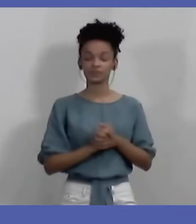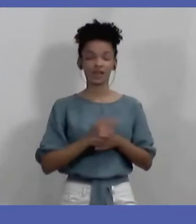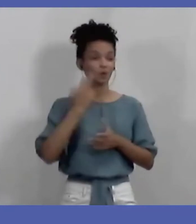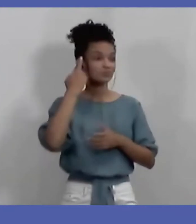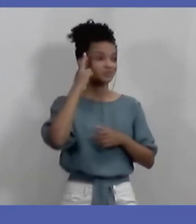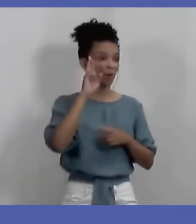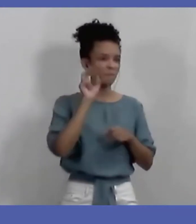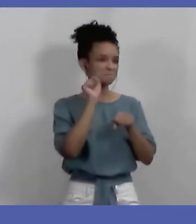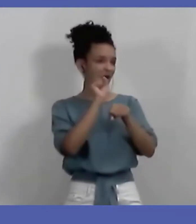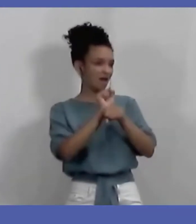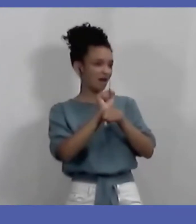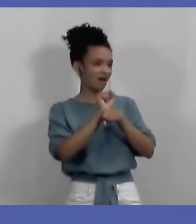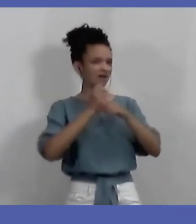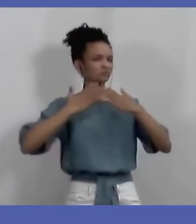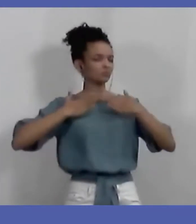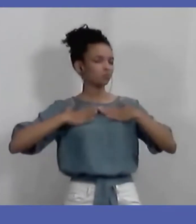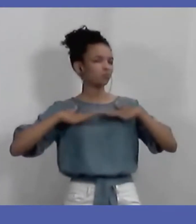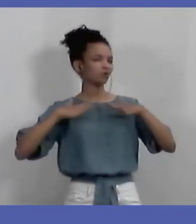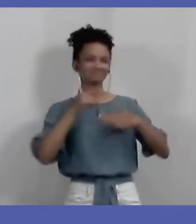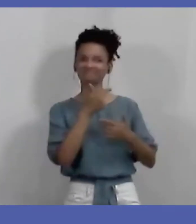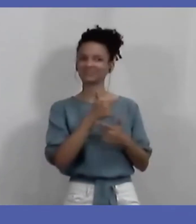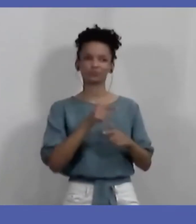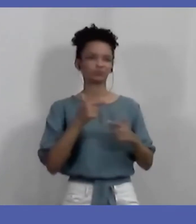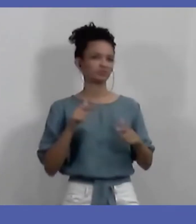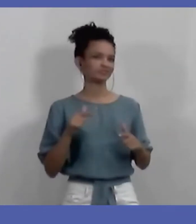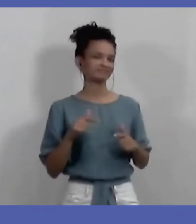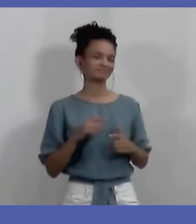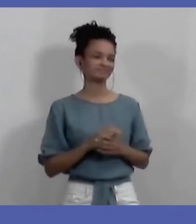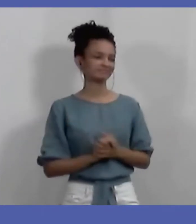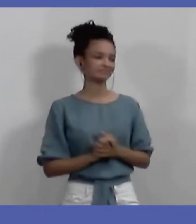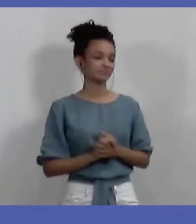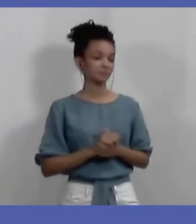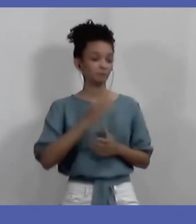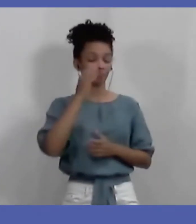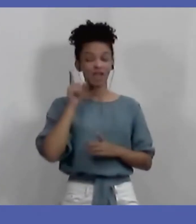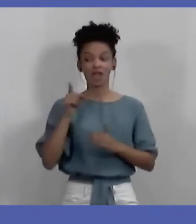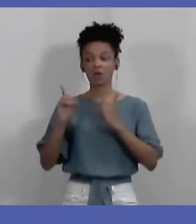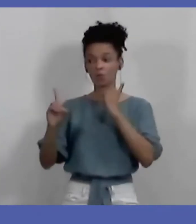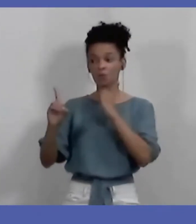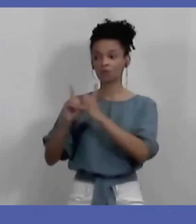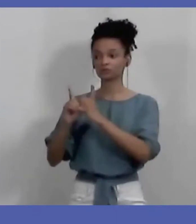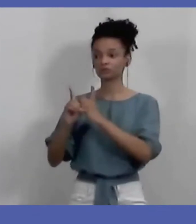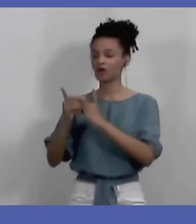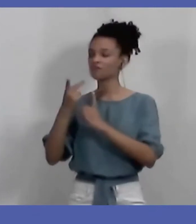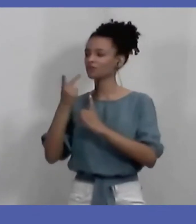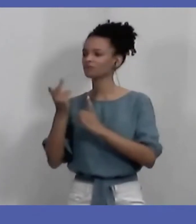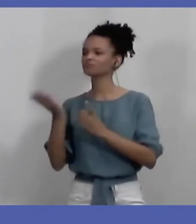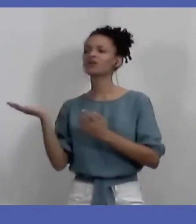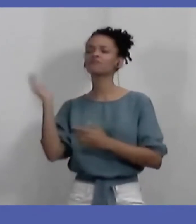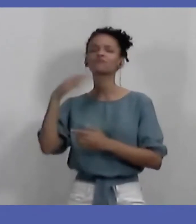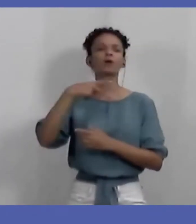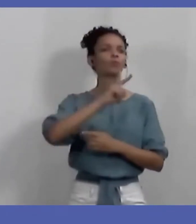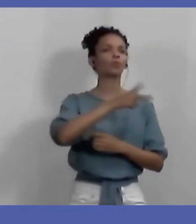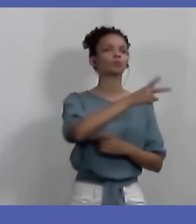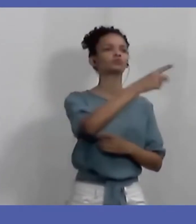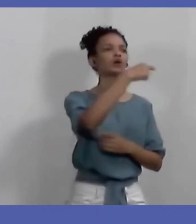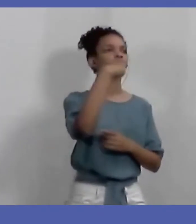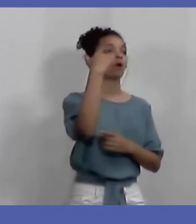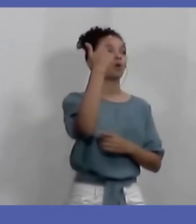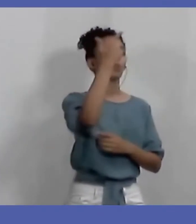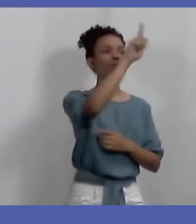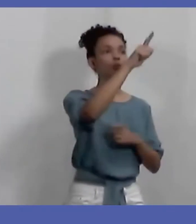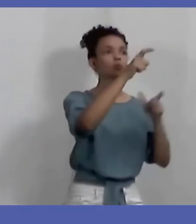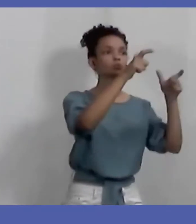minuto. Acabou de encontrar essas pessoas que buscam ele já disse para o discípulo: vamos para o outro lado. Há